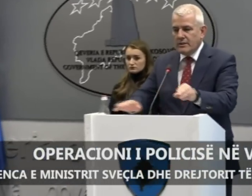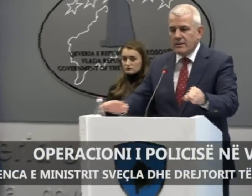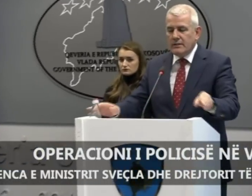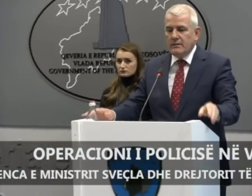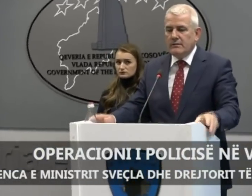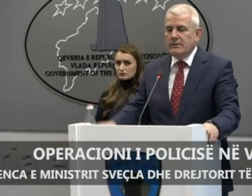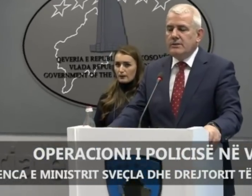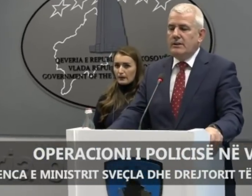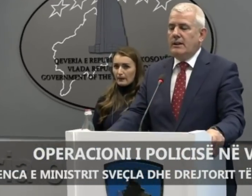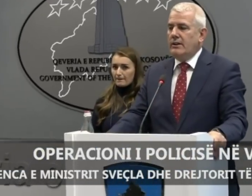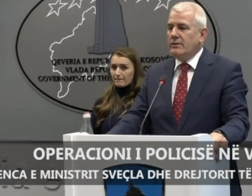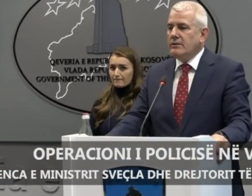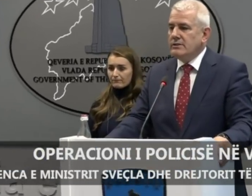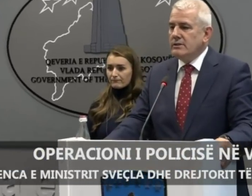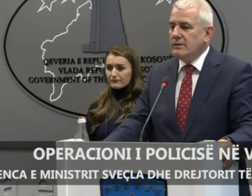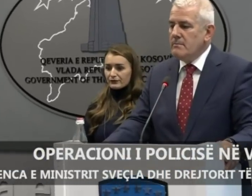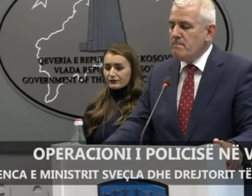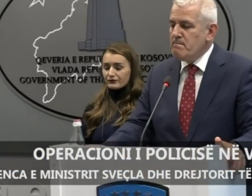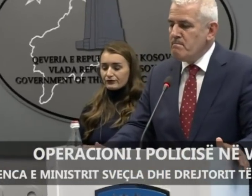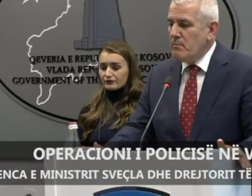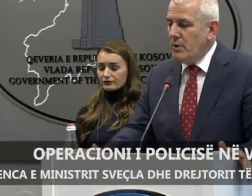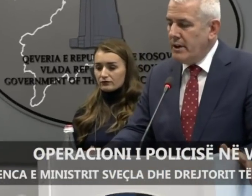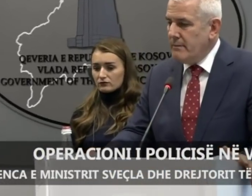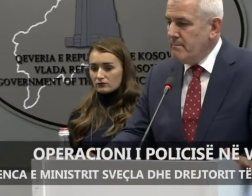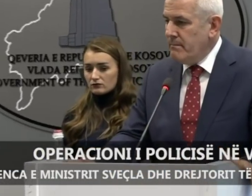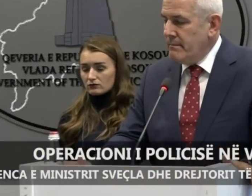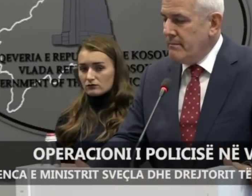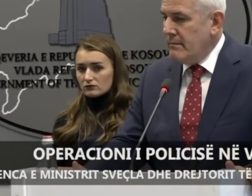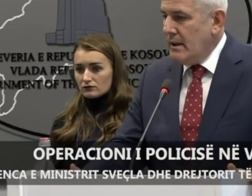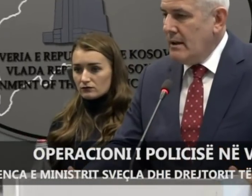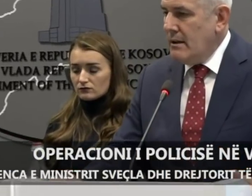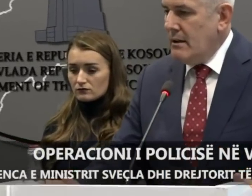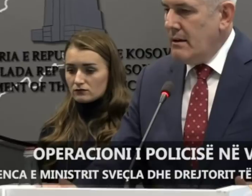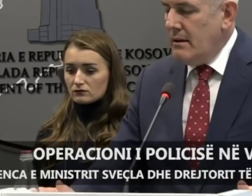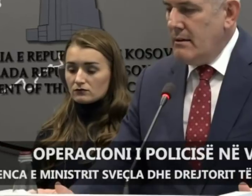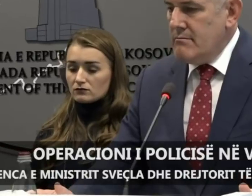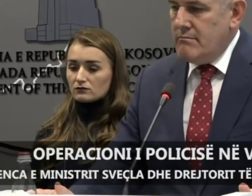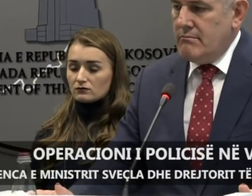Përse të konë deklaratës bërë,